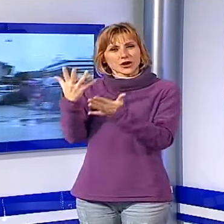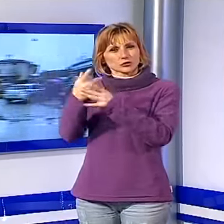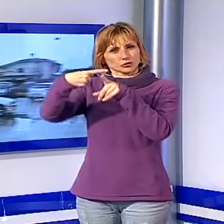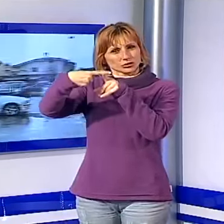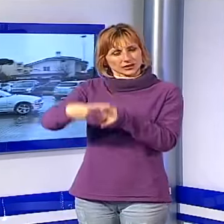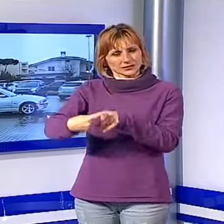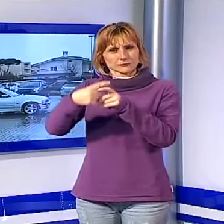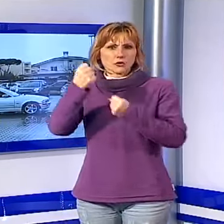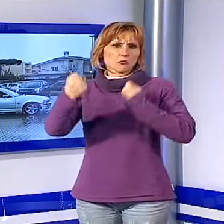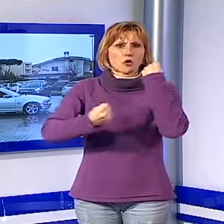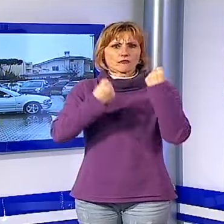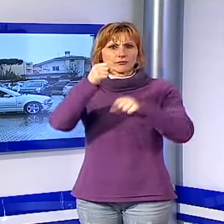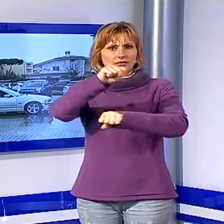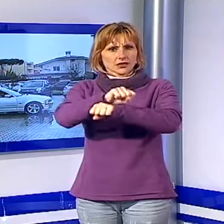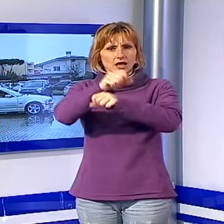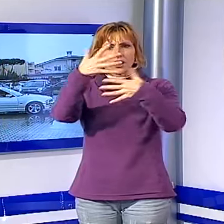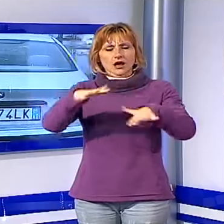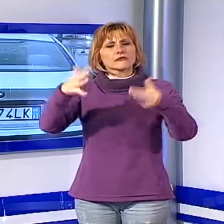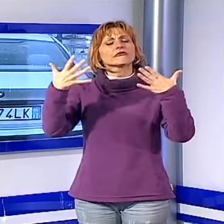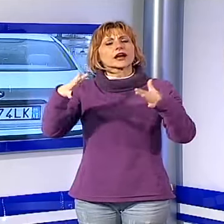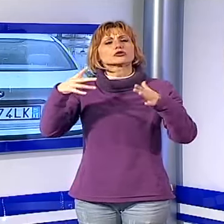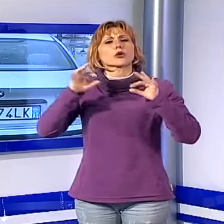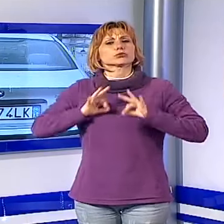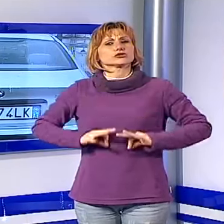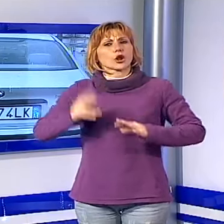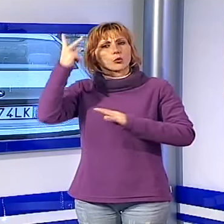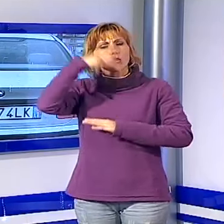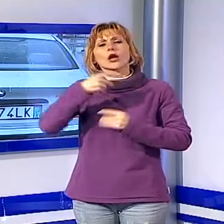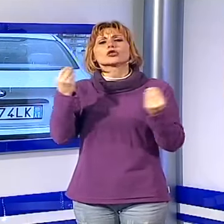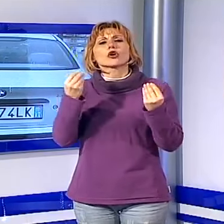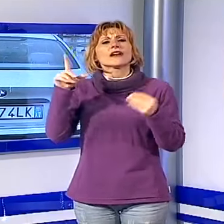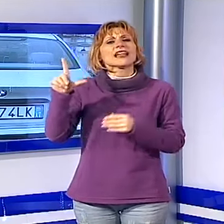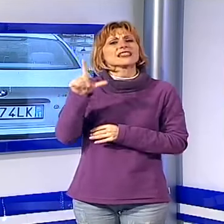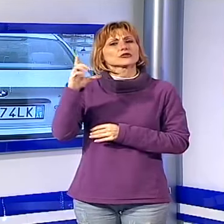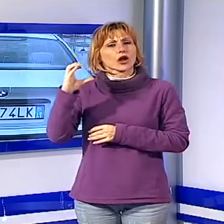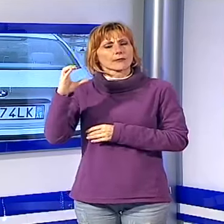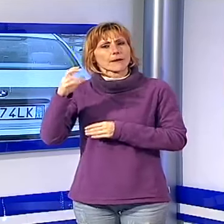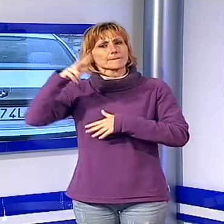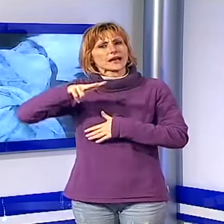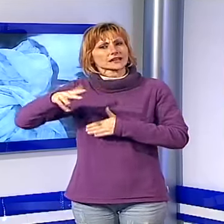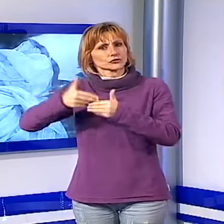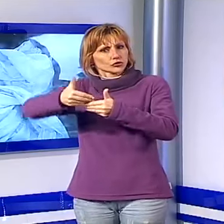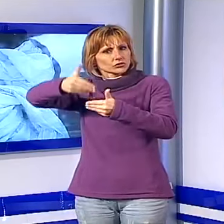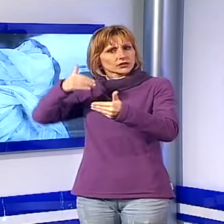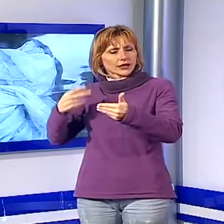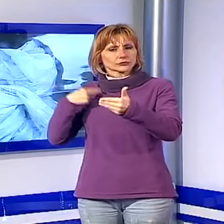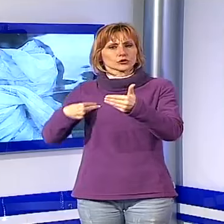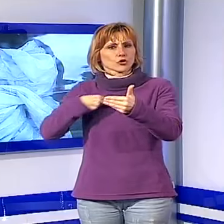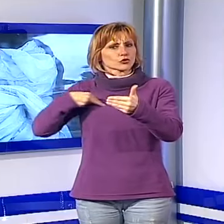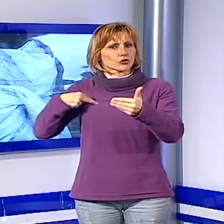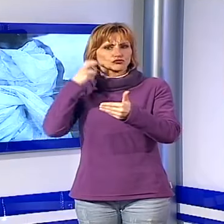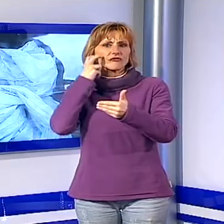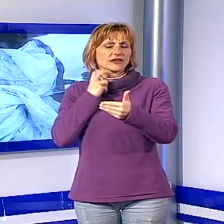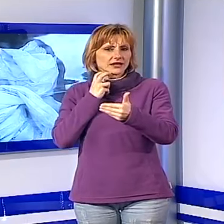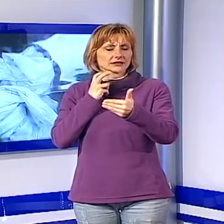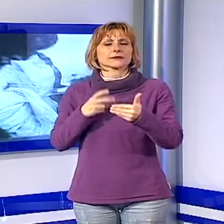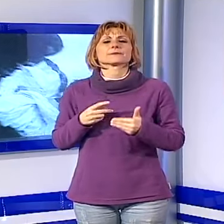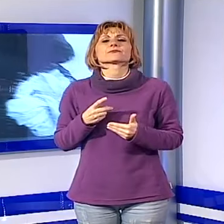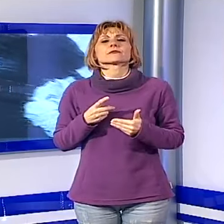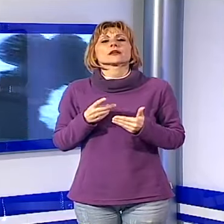movimentato arresto effettuato dalla squadra mobile di Lucca a Lido di Camaiore, in un parcheggio dietro alla Croce Verde. La squadra mobile ha ricevuto